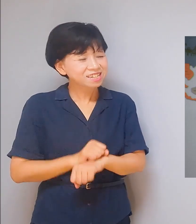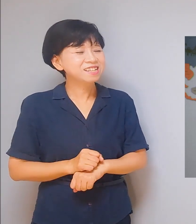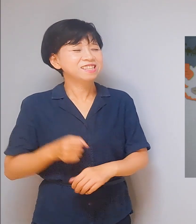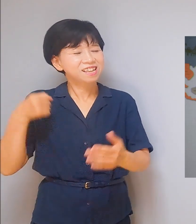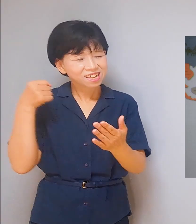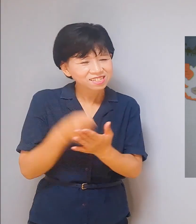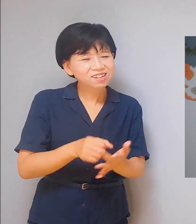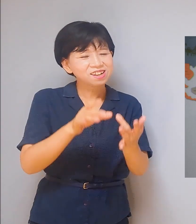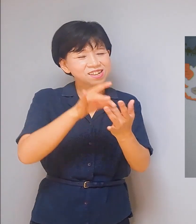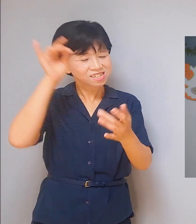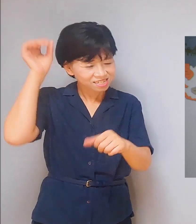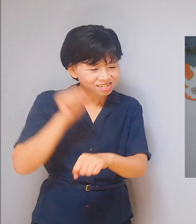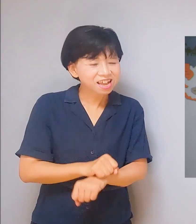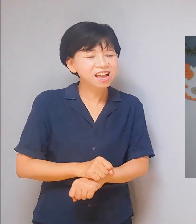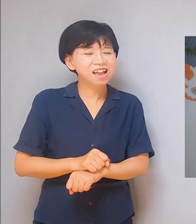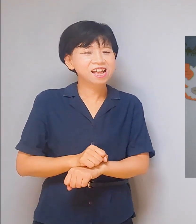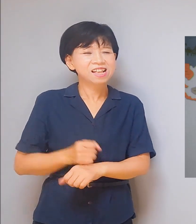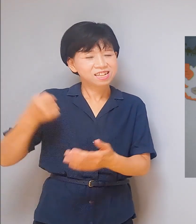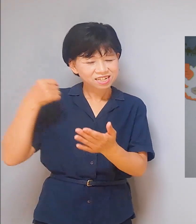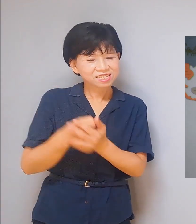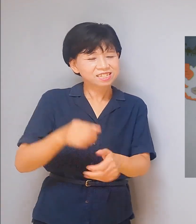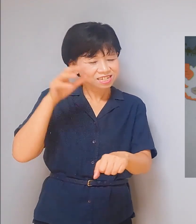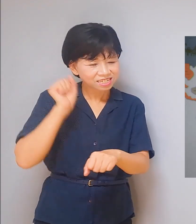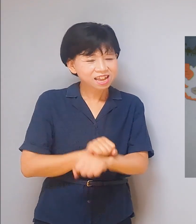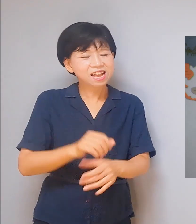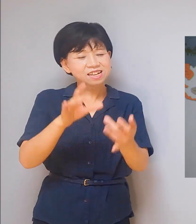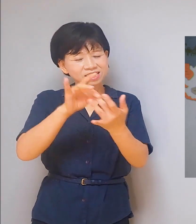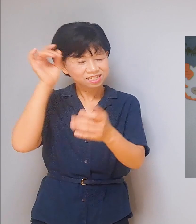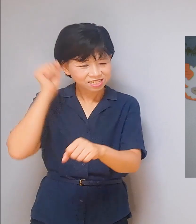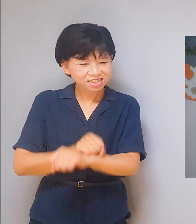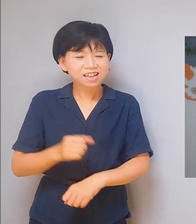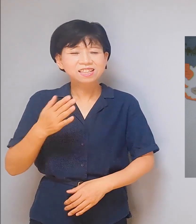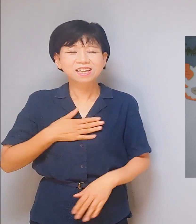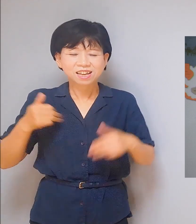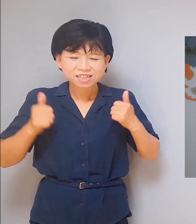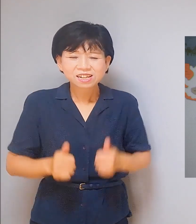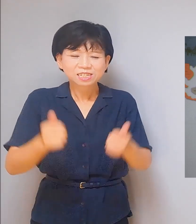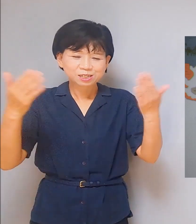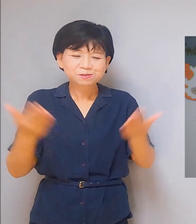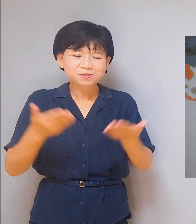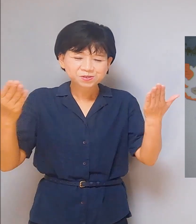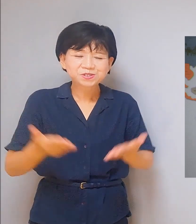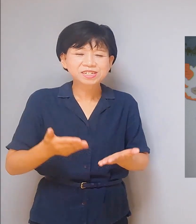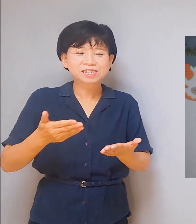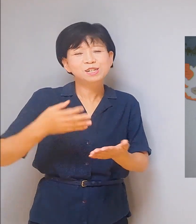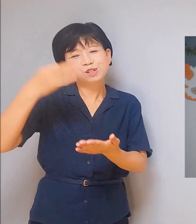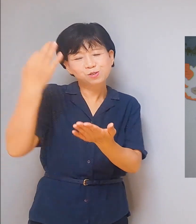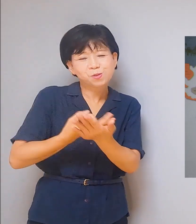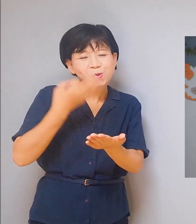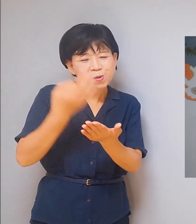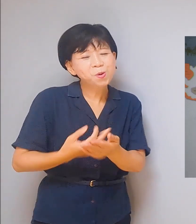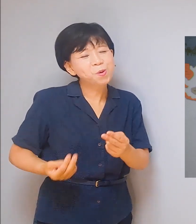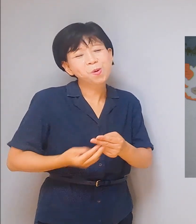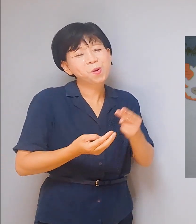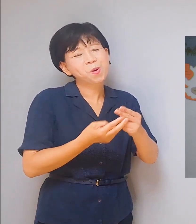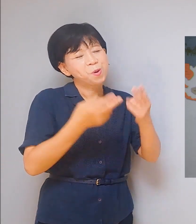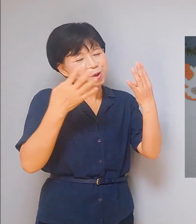결정을 잘했어. 내가 잘한 거야. 내가 열심히 살았으니까 돈도 많이 벌었네. 내가